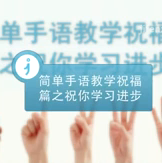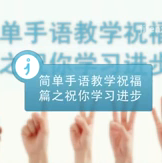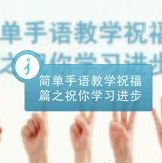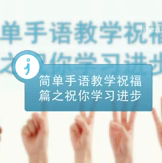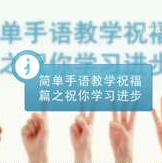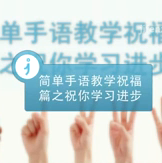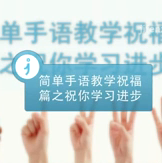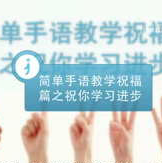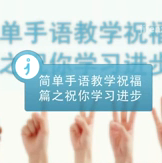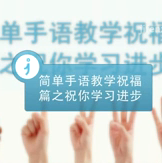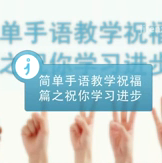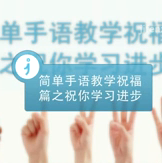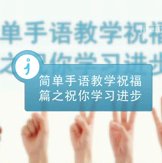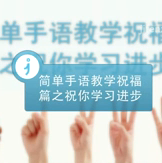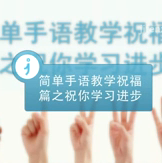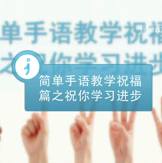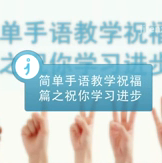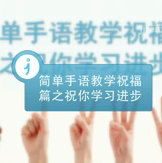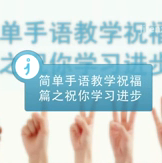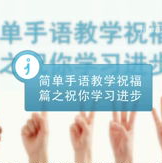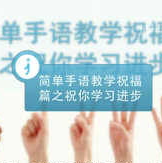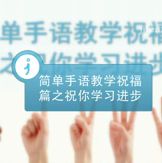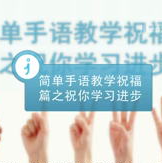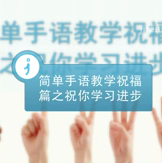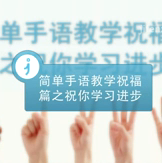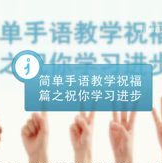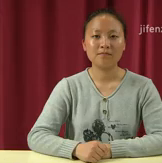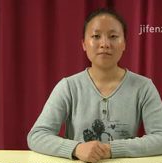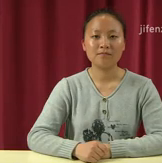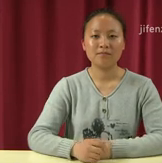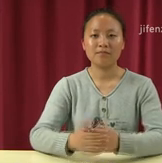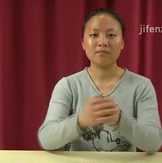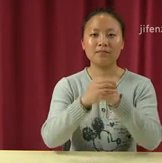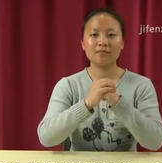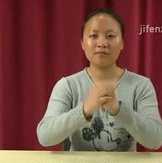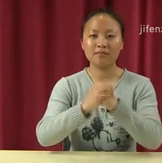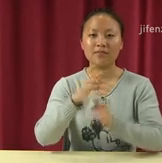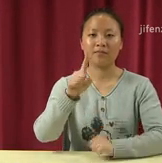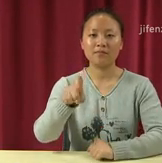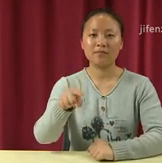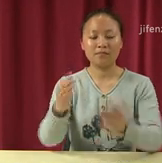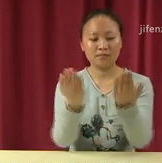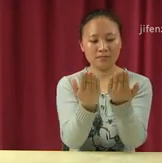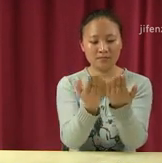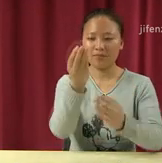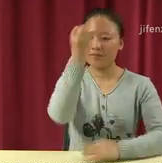简单手语教学祝福篇之祝你学习进步。今天几分钟网来教你用手语